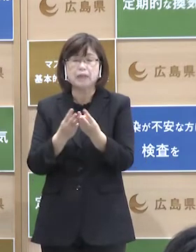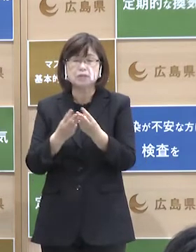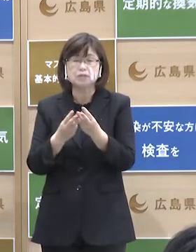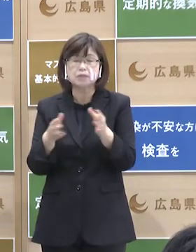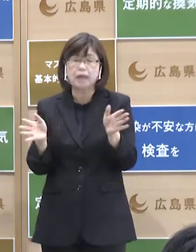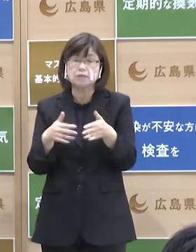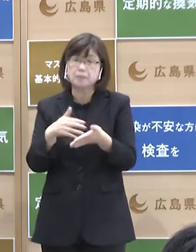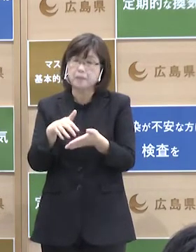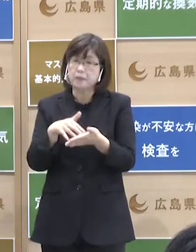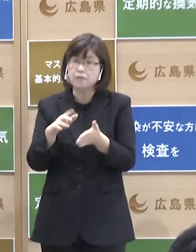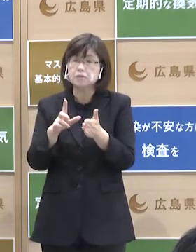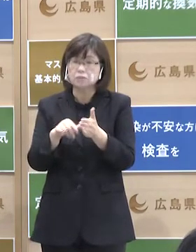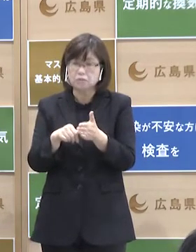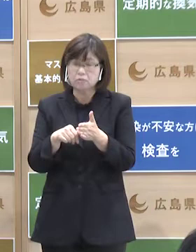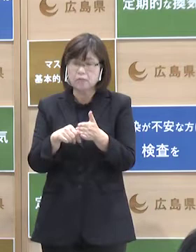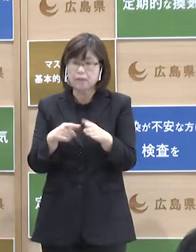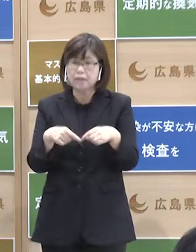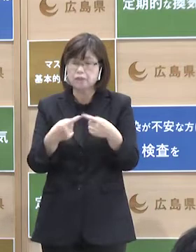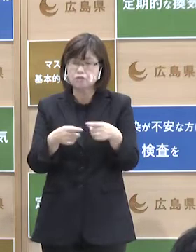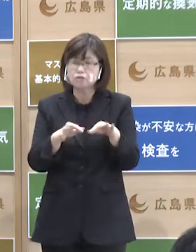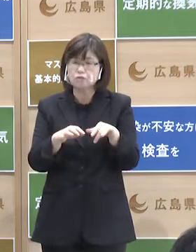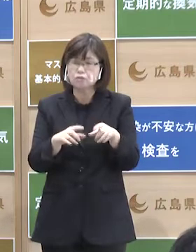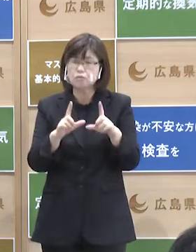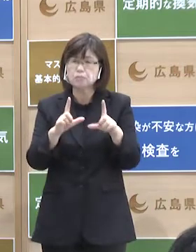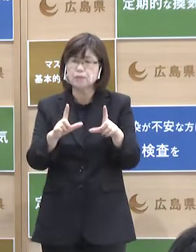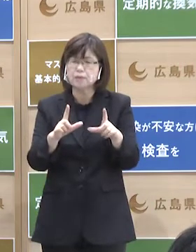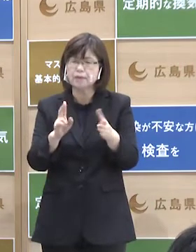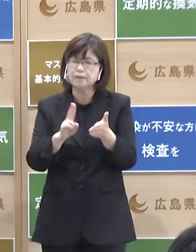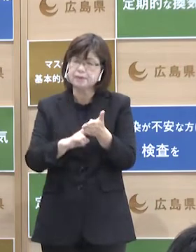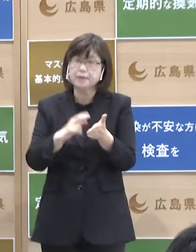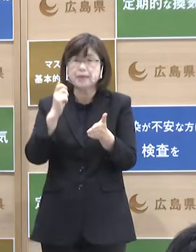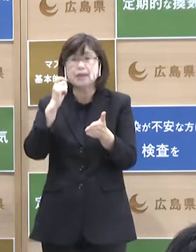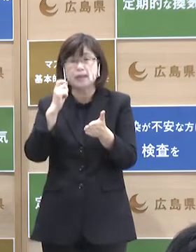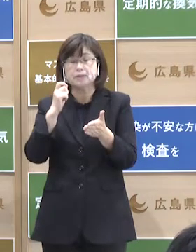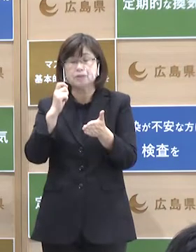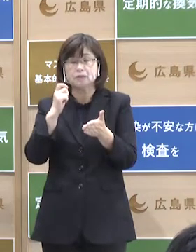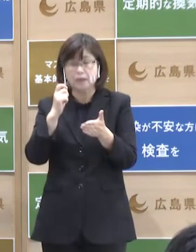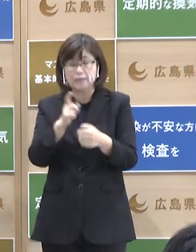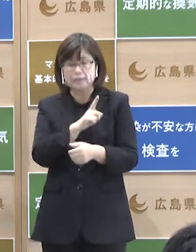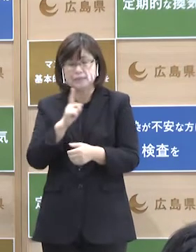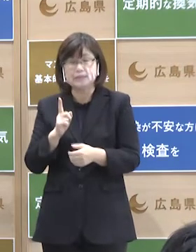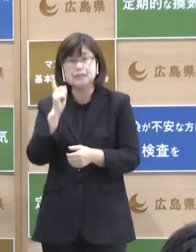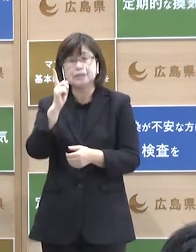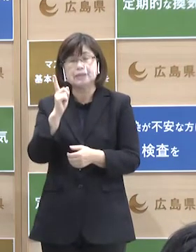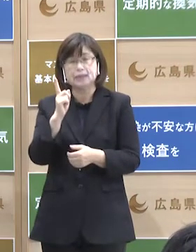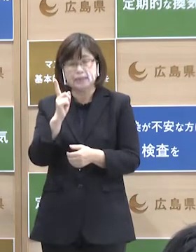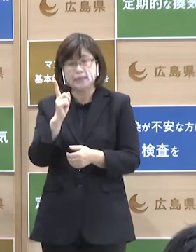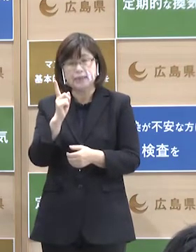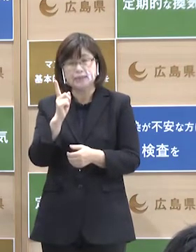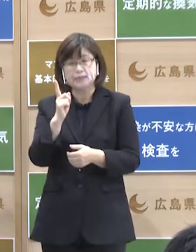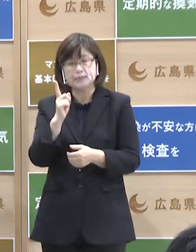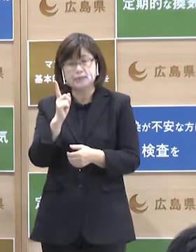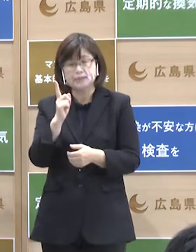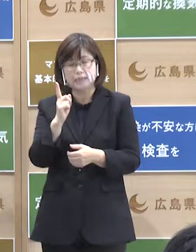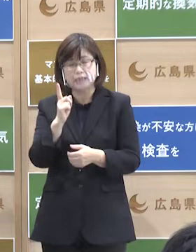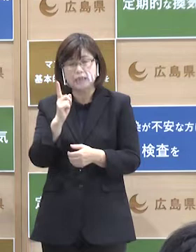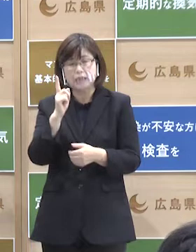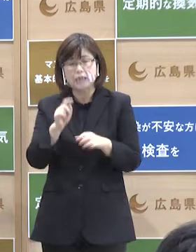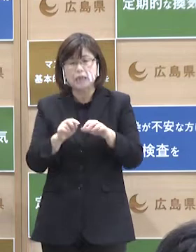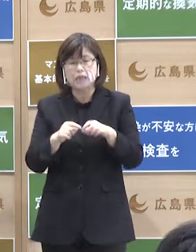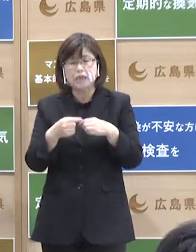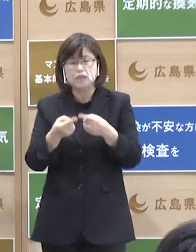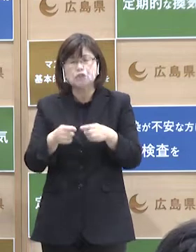この入力日が指定をできないとか、あるいは1日1回でその修正ができない